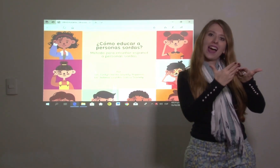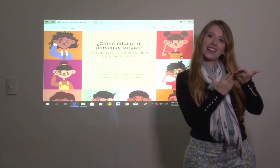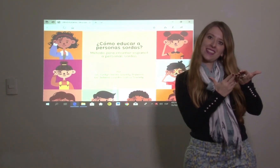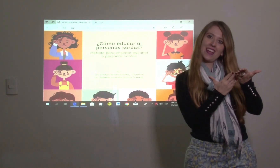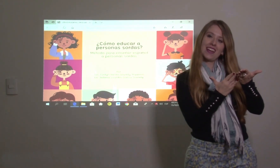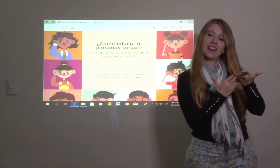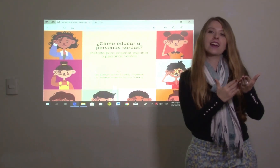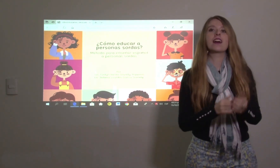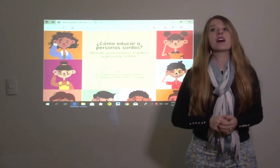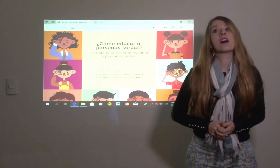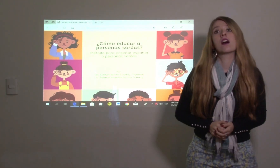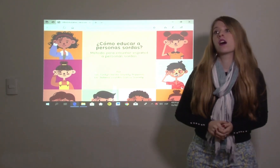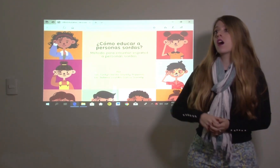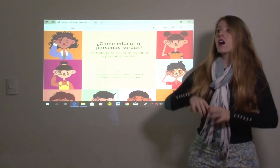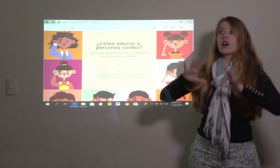esta experiencia. Y en el tercer,